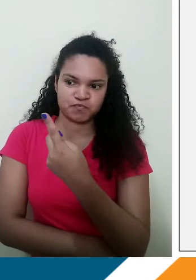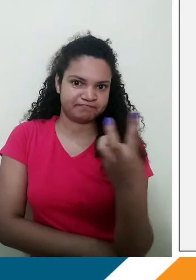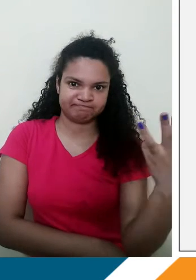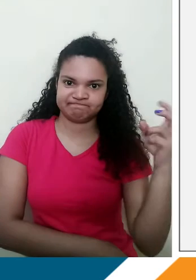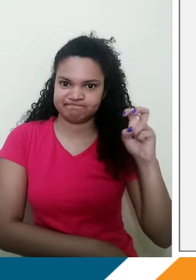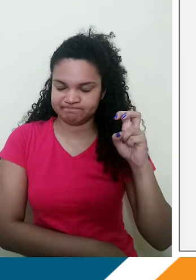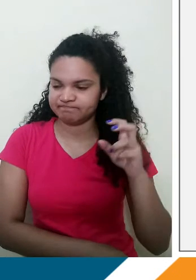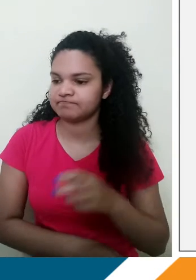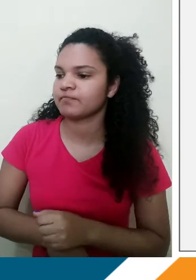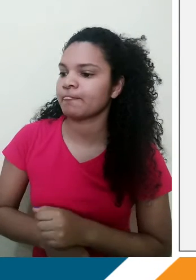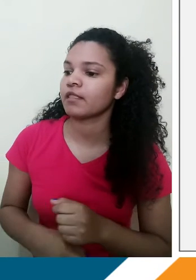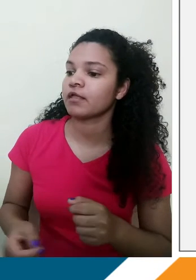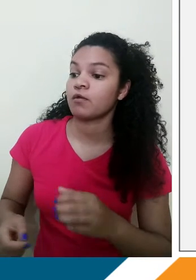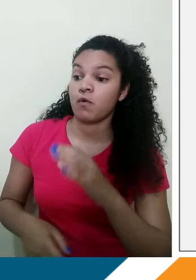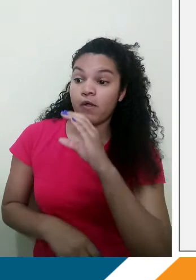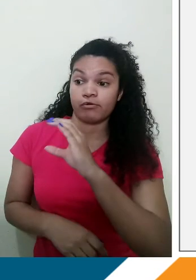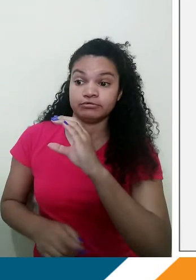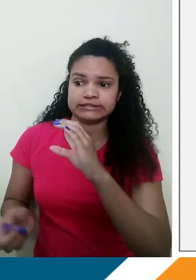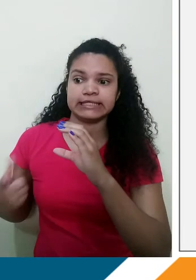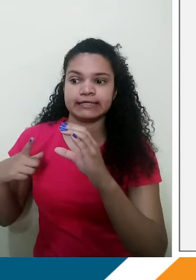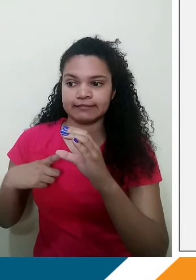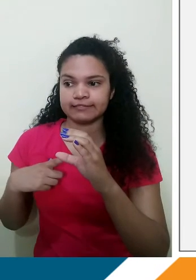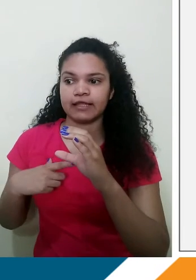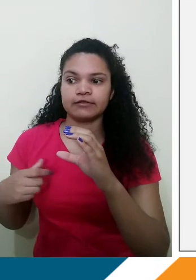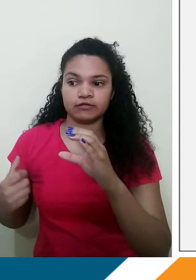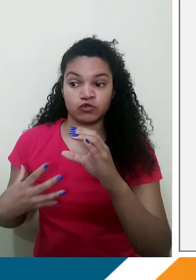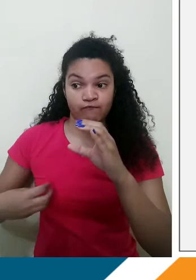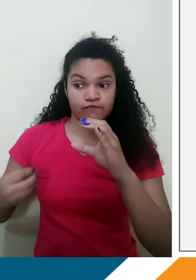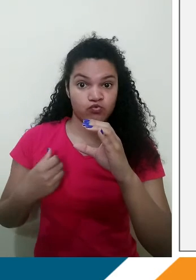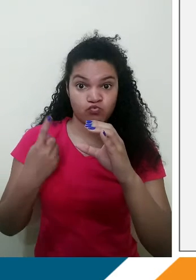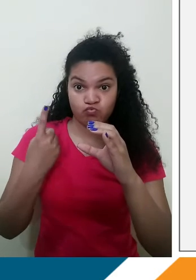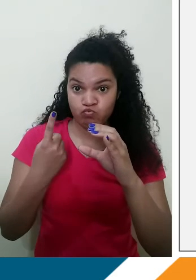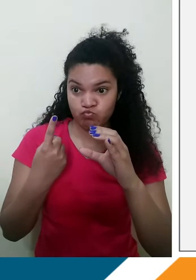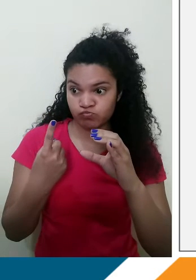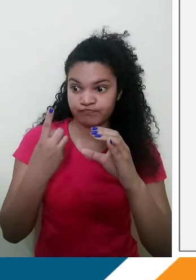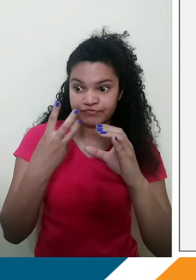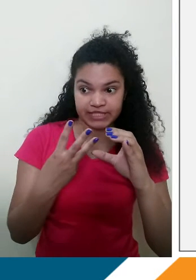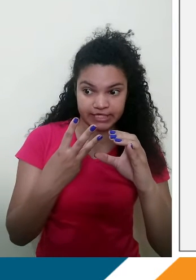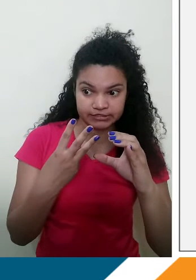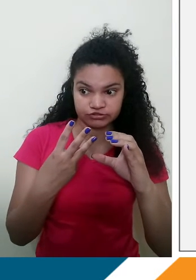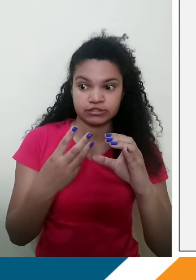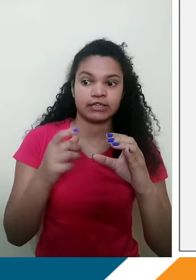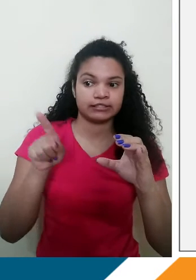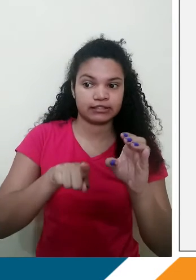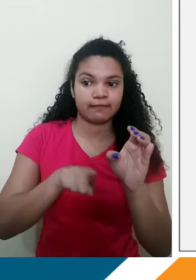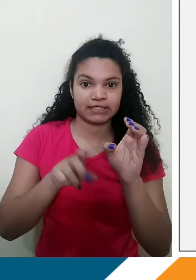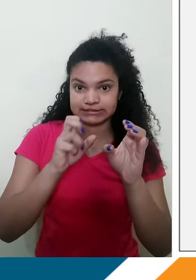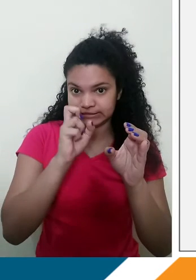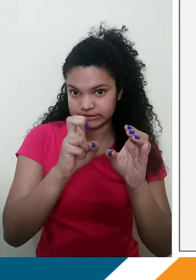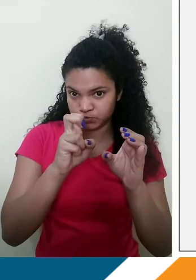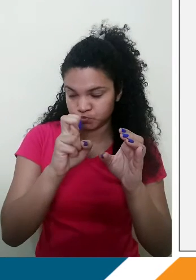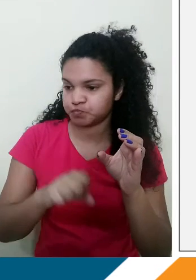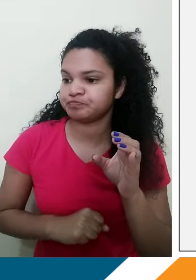aparece nos filhotes 1, 3 e 5. E um alelo D, que só aparece no filhote 4. Para